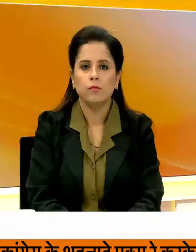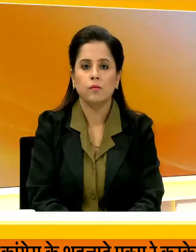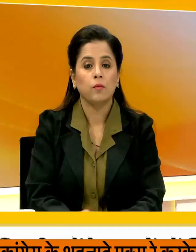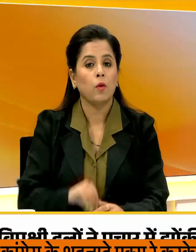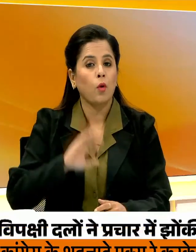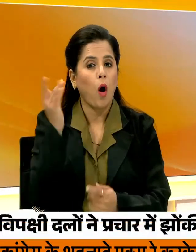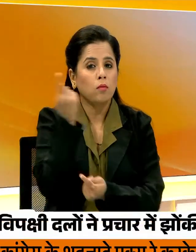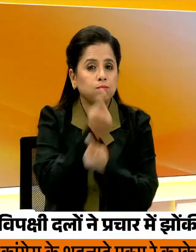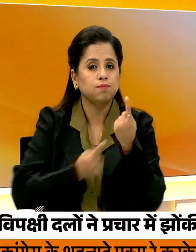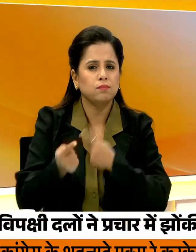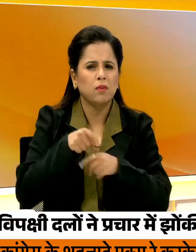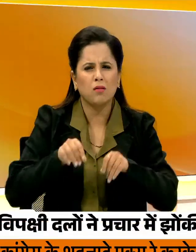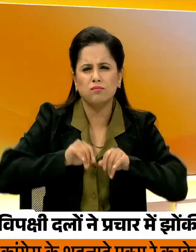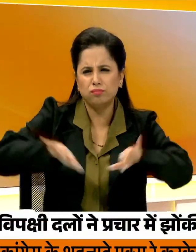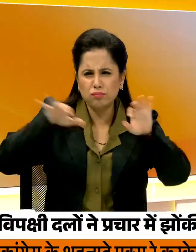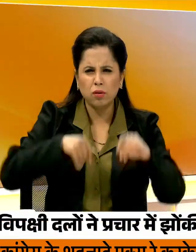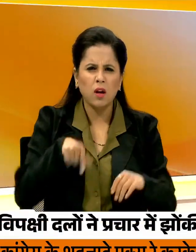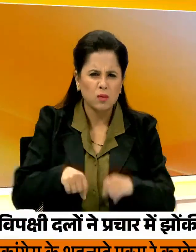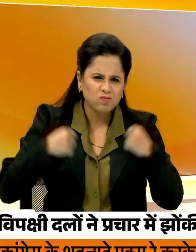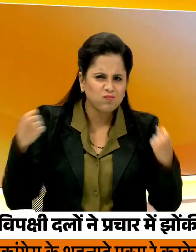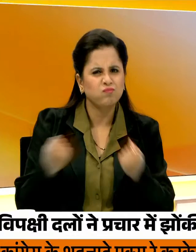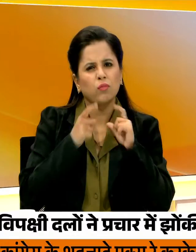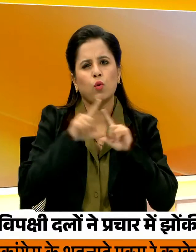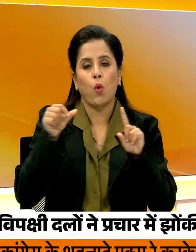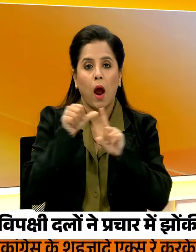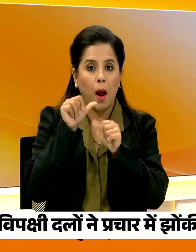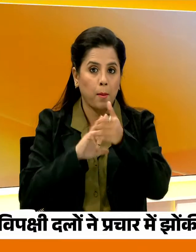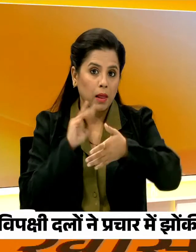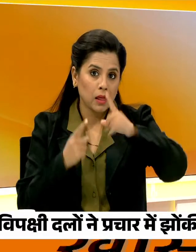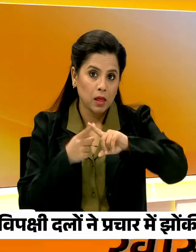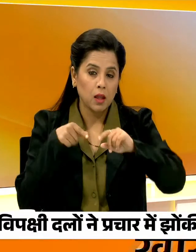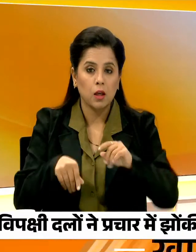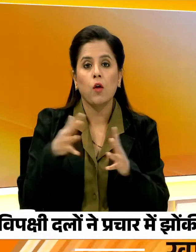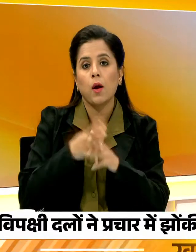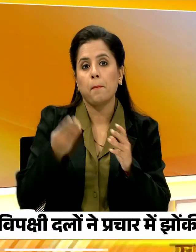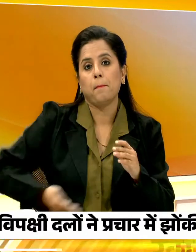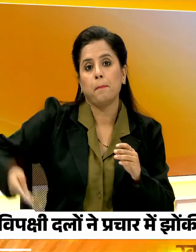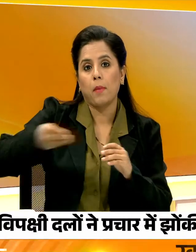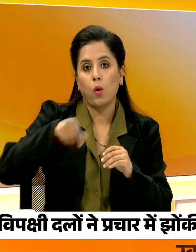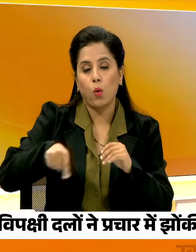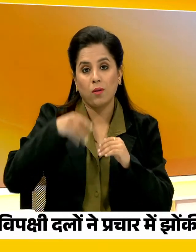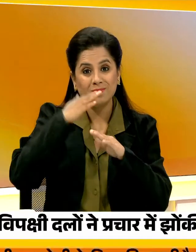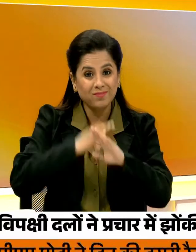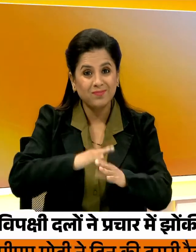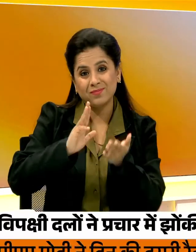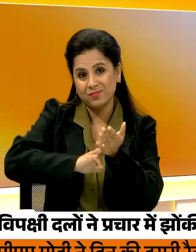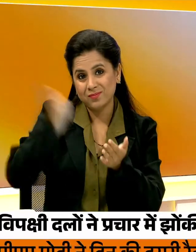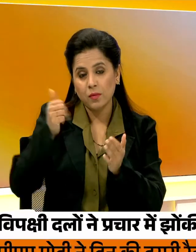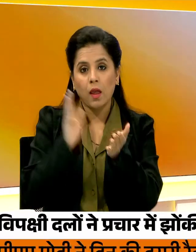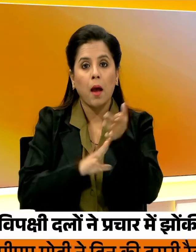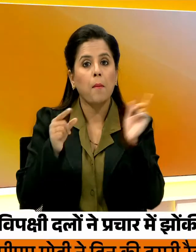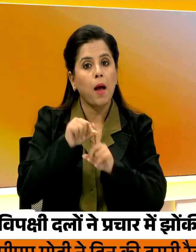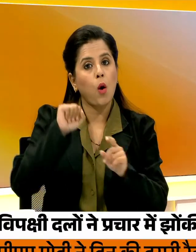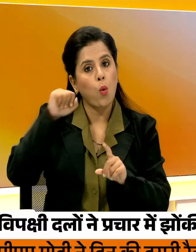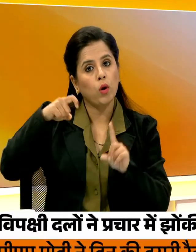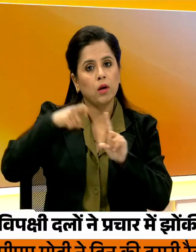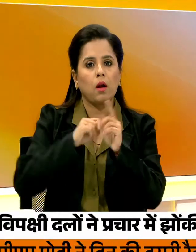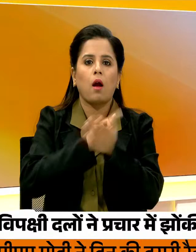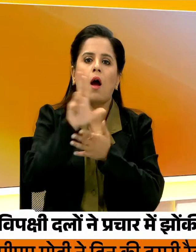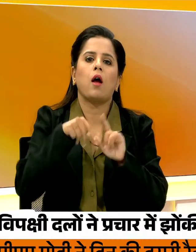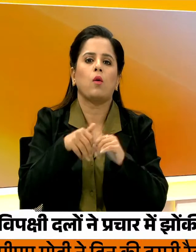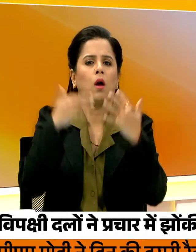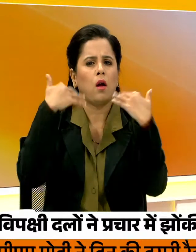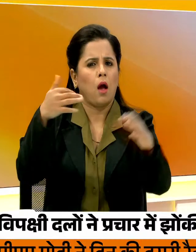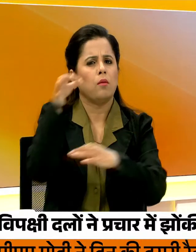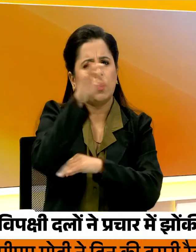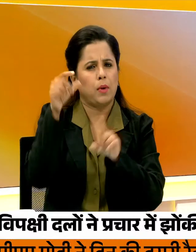सभी दलों ने प्रचार में झोंकी ताकत। अमित शाह ने पश्चिम बंगाल में, राजनाथ सिंह ने मध्य प्रदेश के खंडवा में की चुनावी